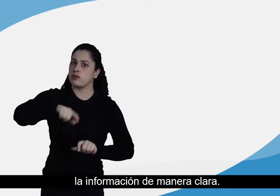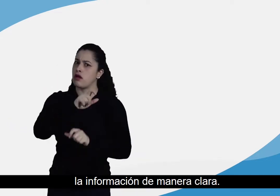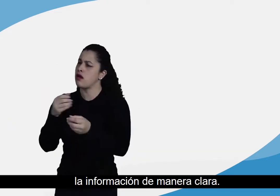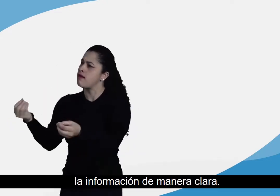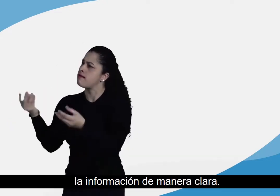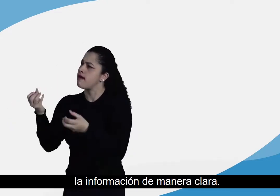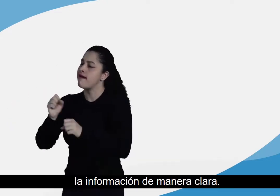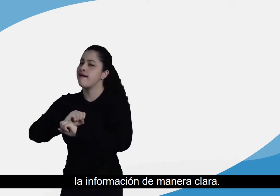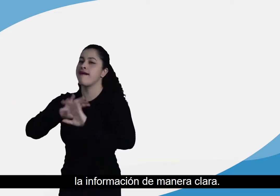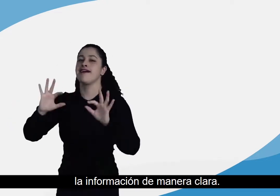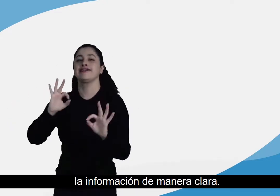clara.